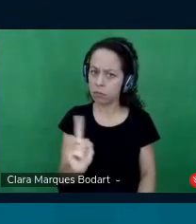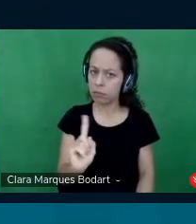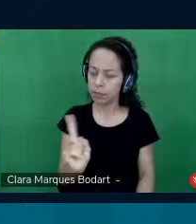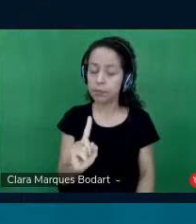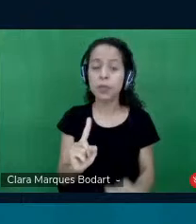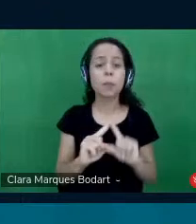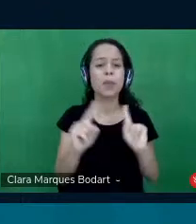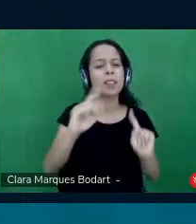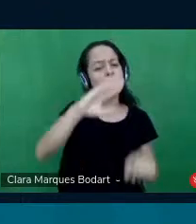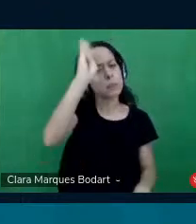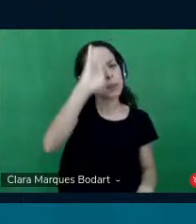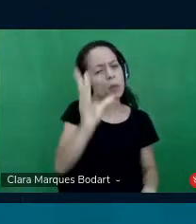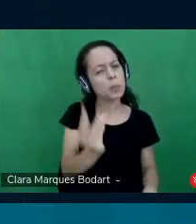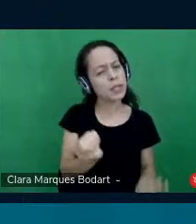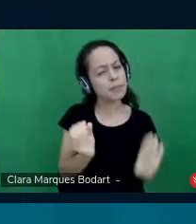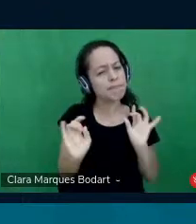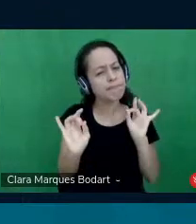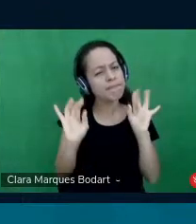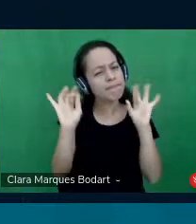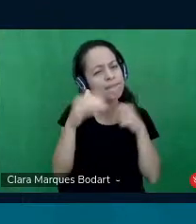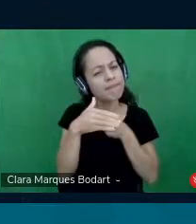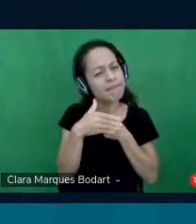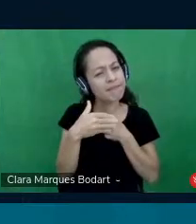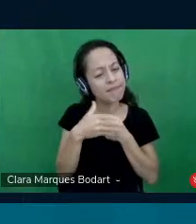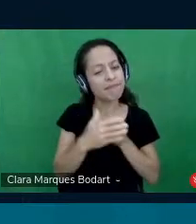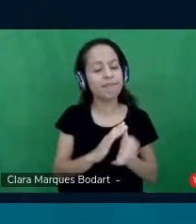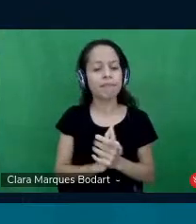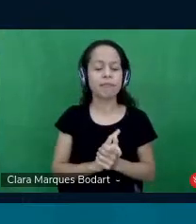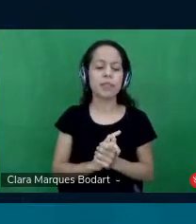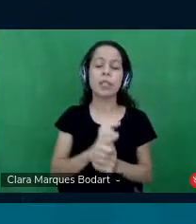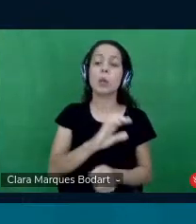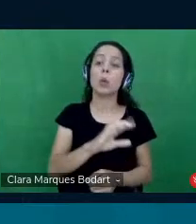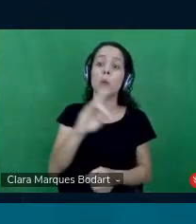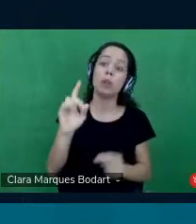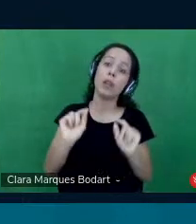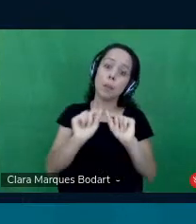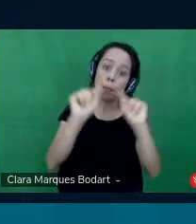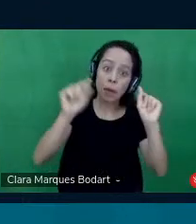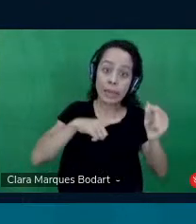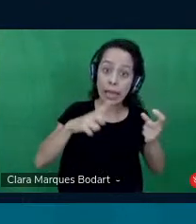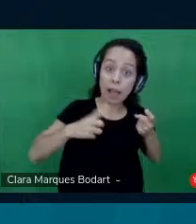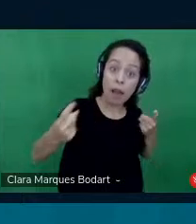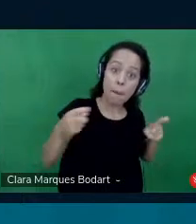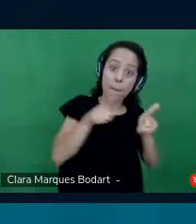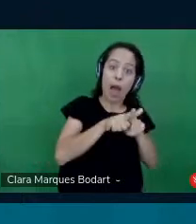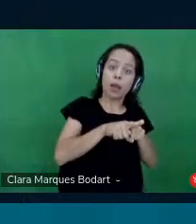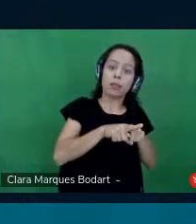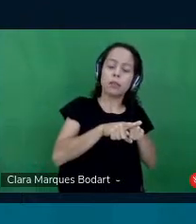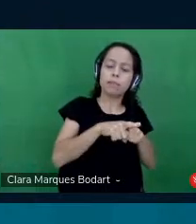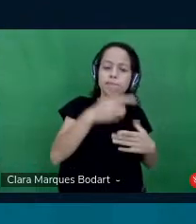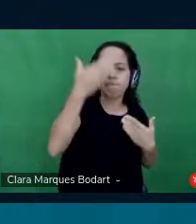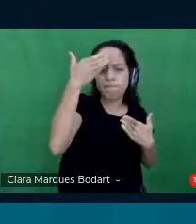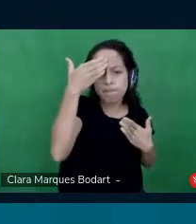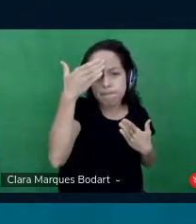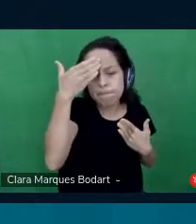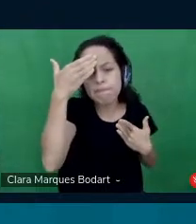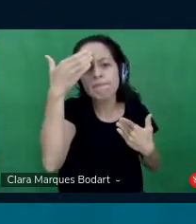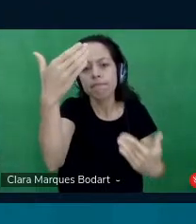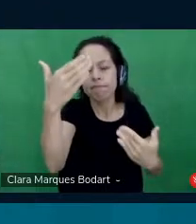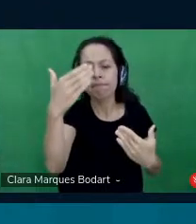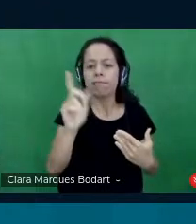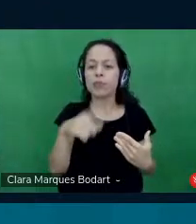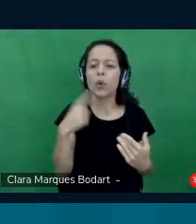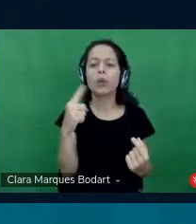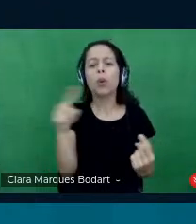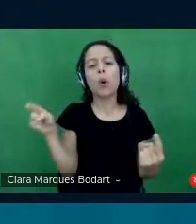aos coordenadores de todas as instituições associadas, o trabalho importante de vocês, diante da necessidade de nós atingirmos